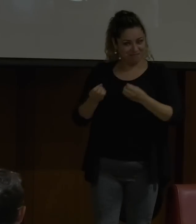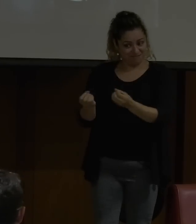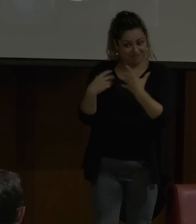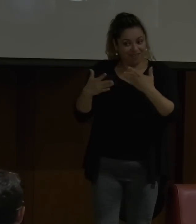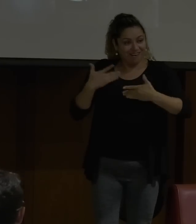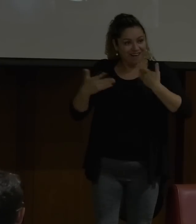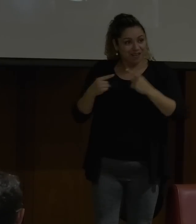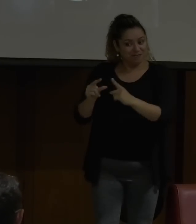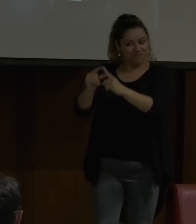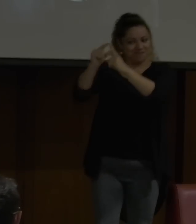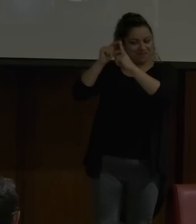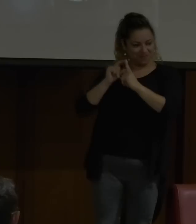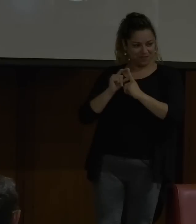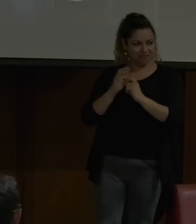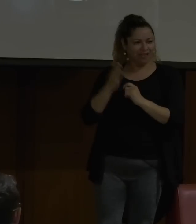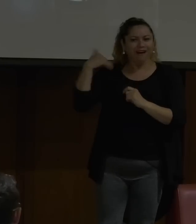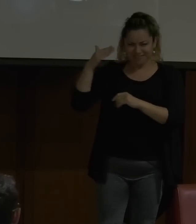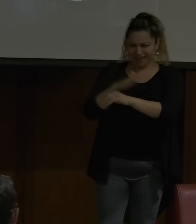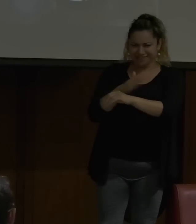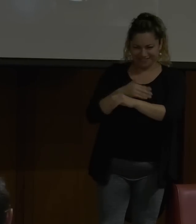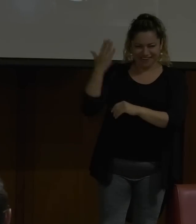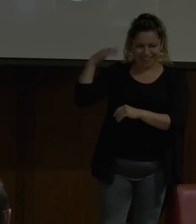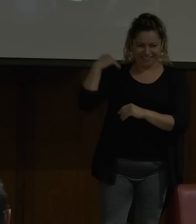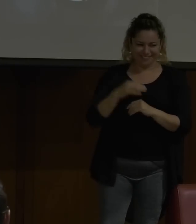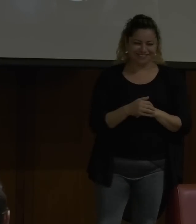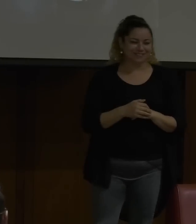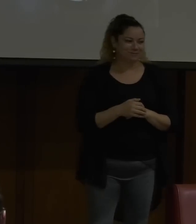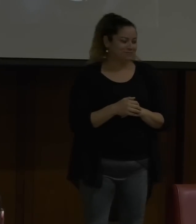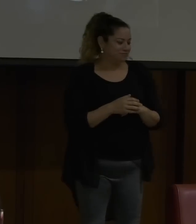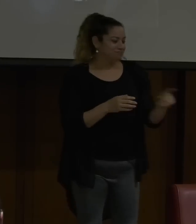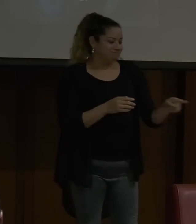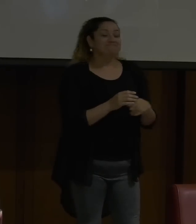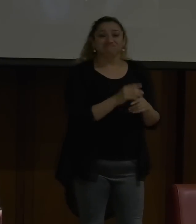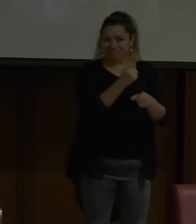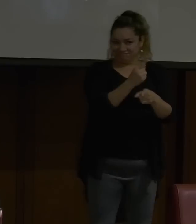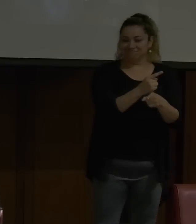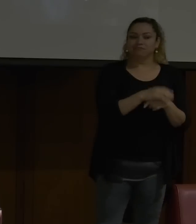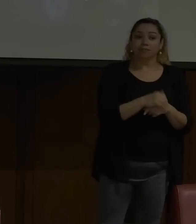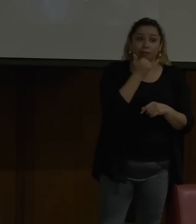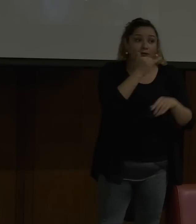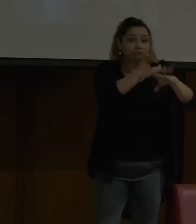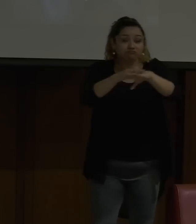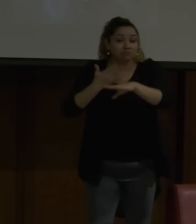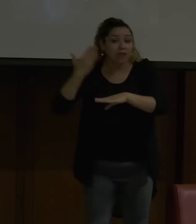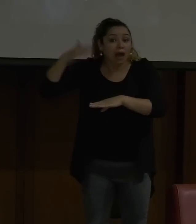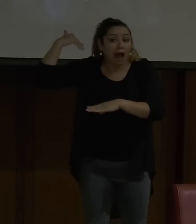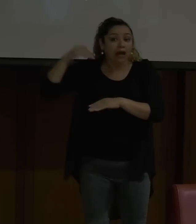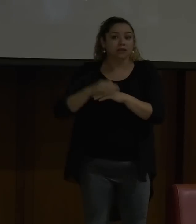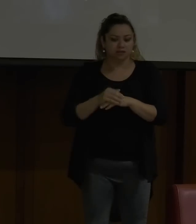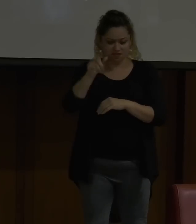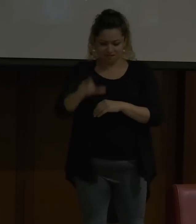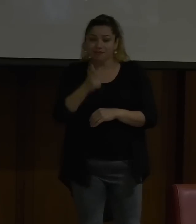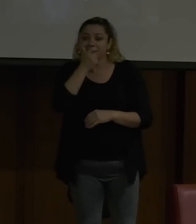alegre me decía. Eso lo cantaba mi papá, muy pequeño. Ajá. Entre otras cosas porque en ese entonces se oía mucha